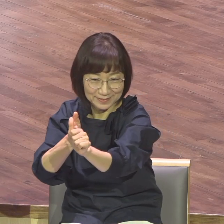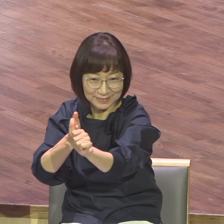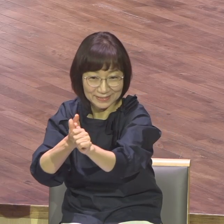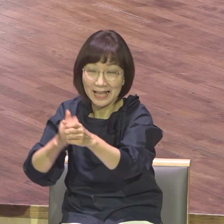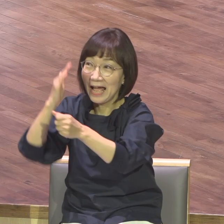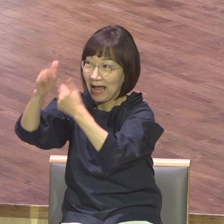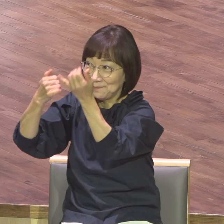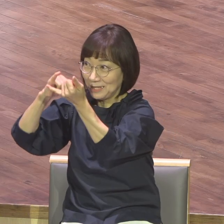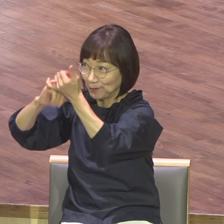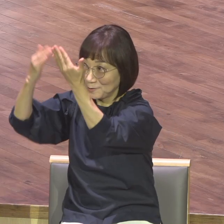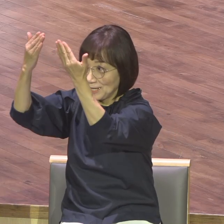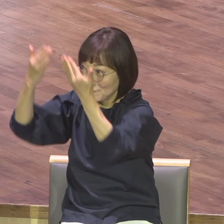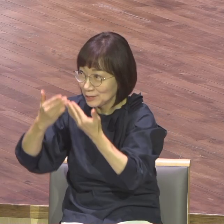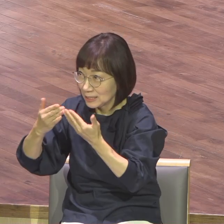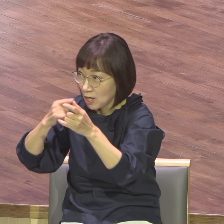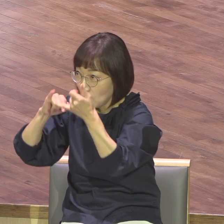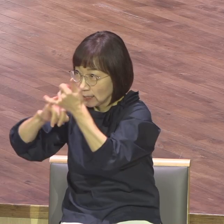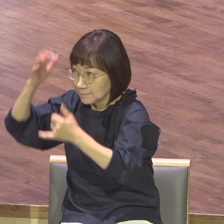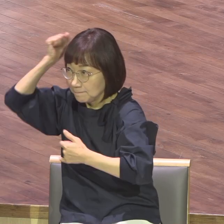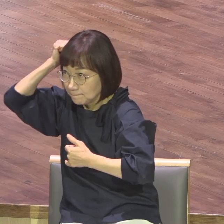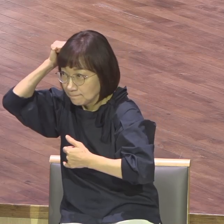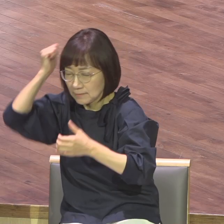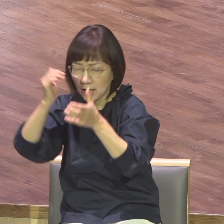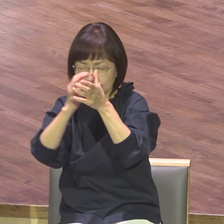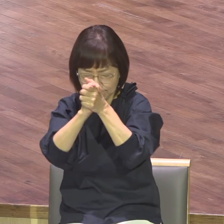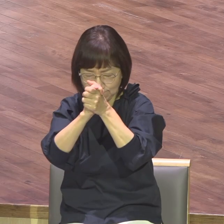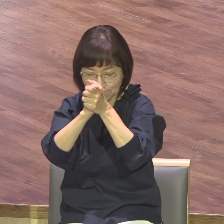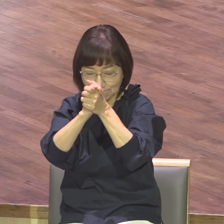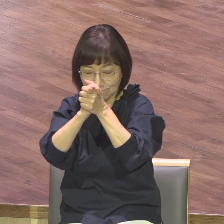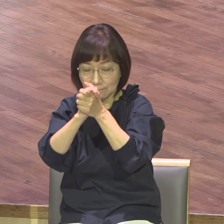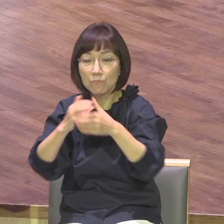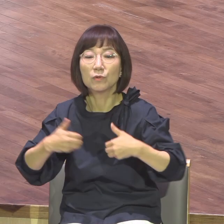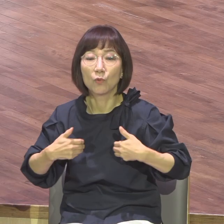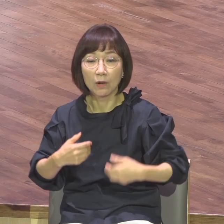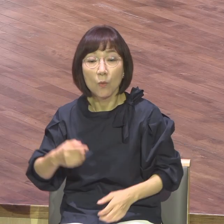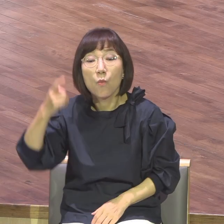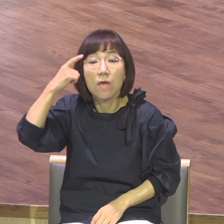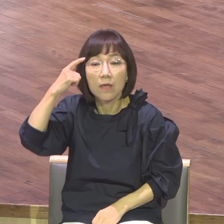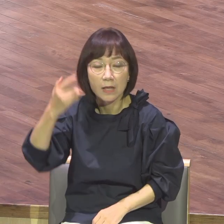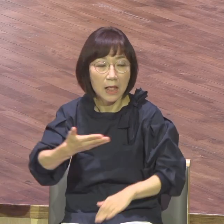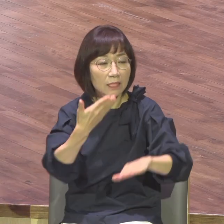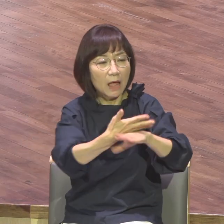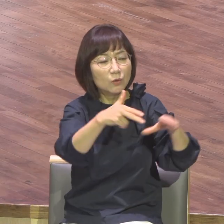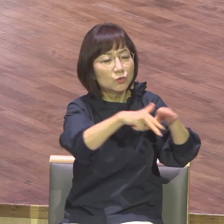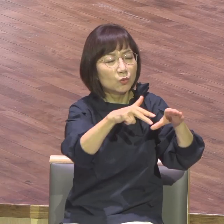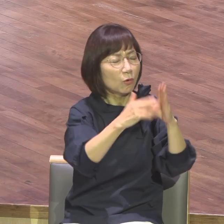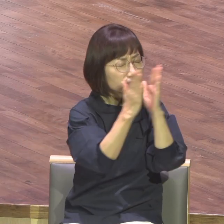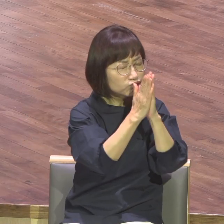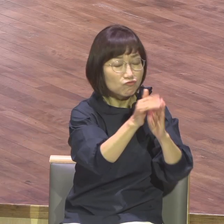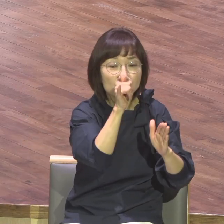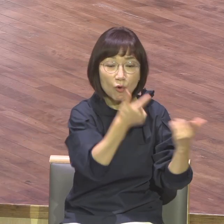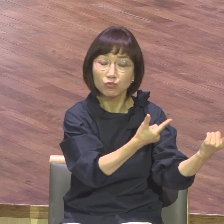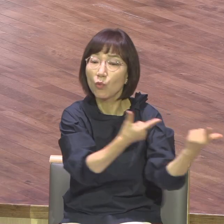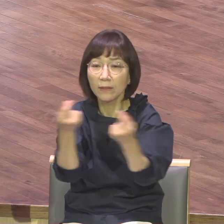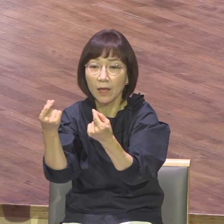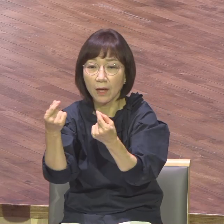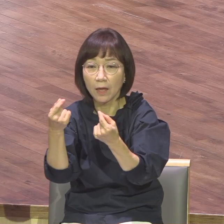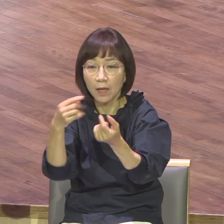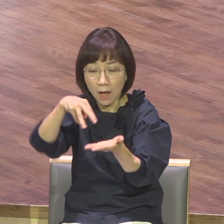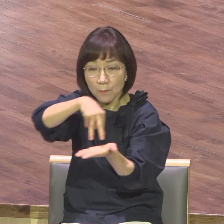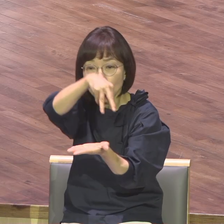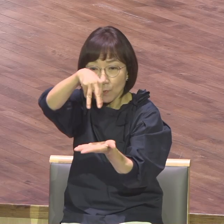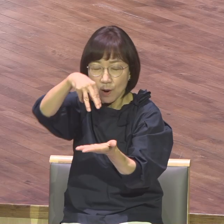그 언약을 잡아야지. 뭐 다른 종교는 기도 없어요? 다 있어요. 어느 종교든 다 기도 있어요. 무슬림들은